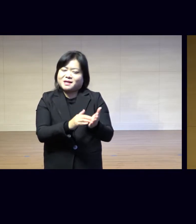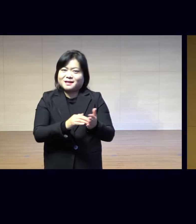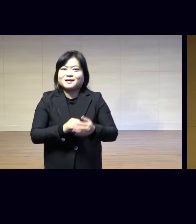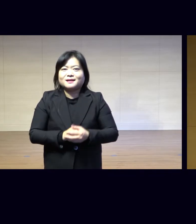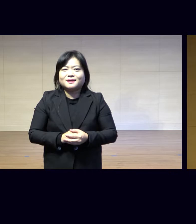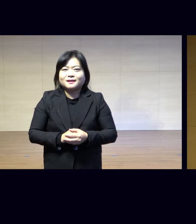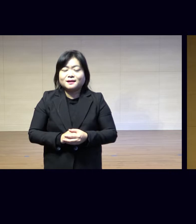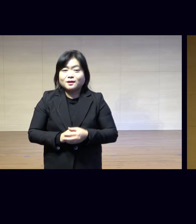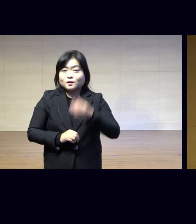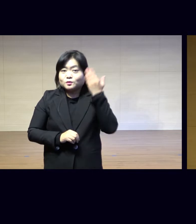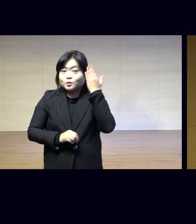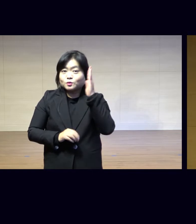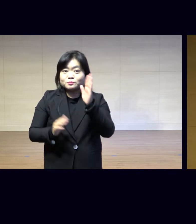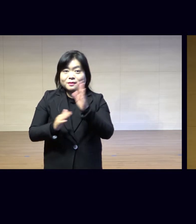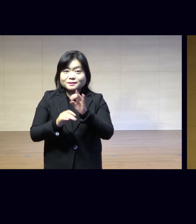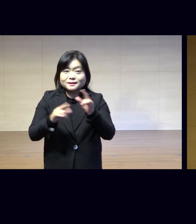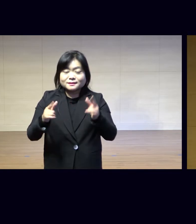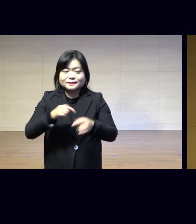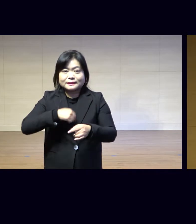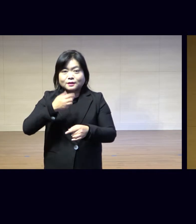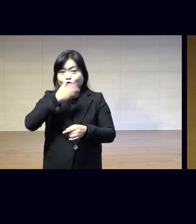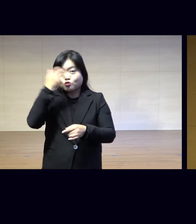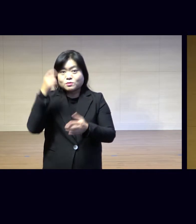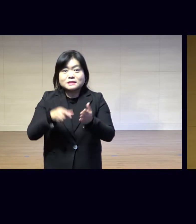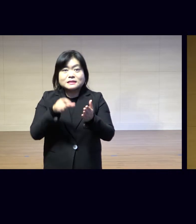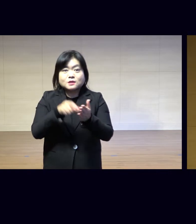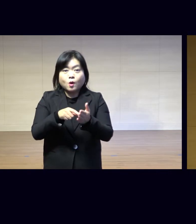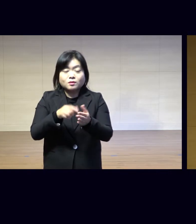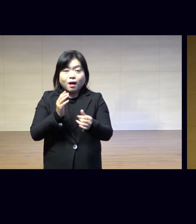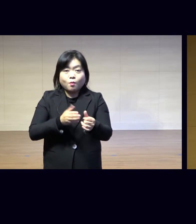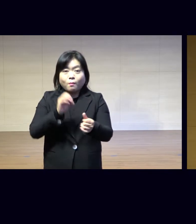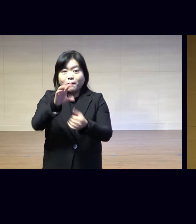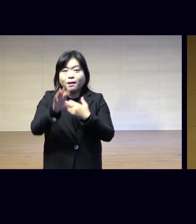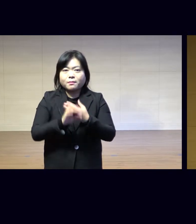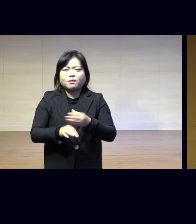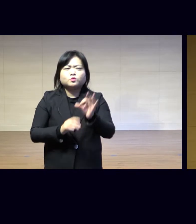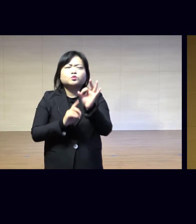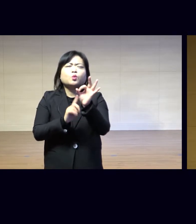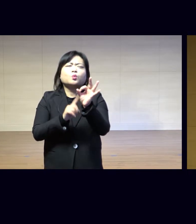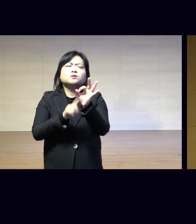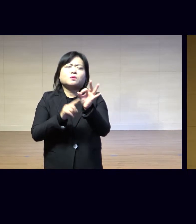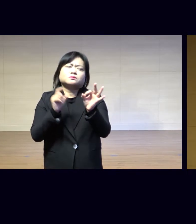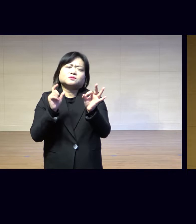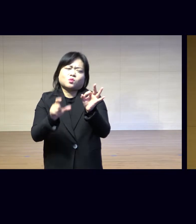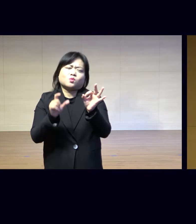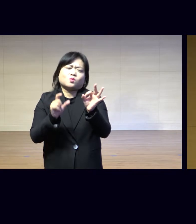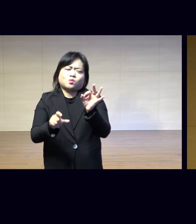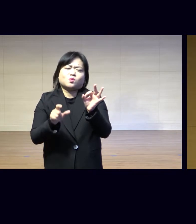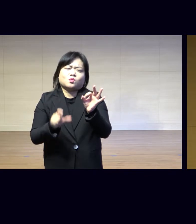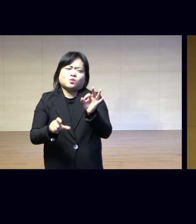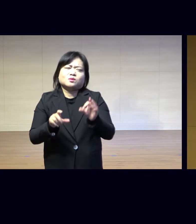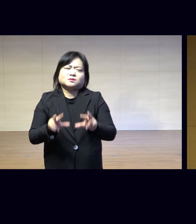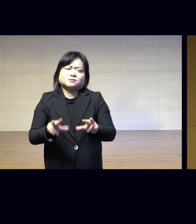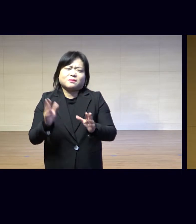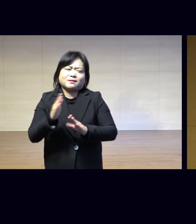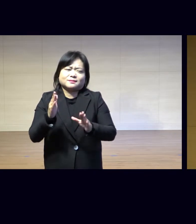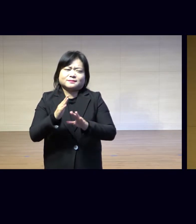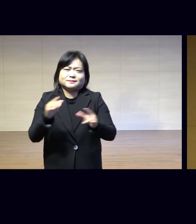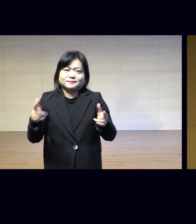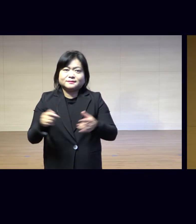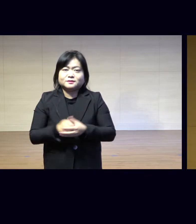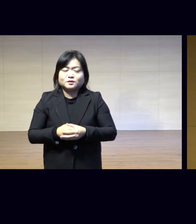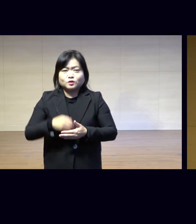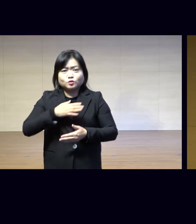요즘 학생들은 자신의 꿈을 적으라 그러면 돈 이렇게 적는 세태가 됐는데, 네,